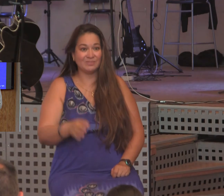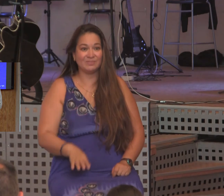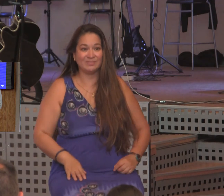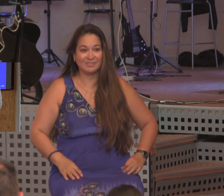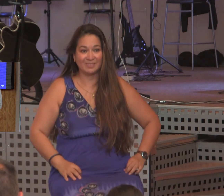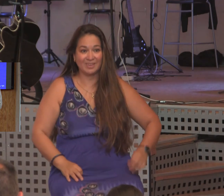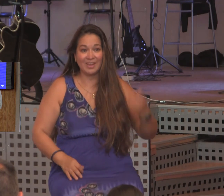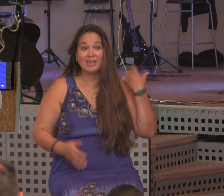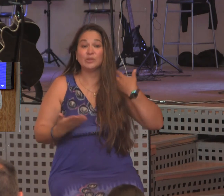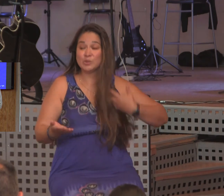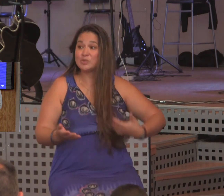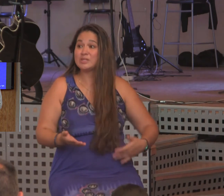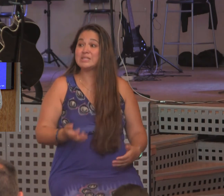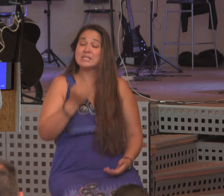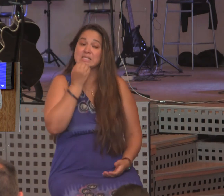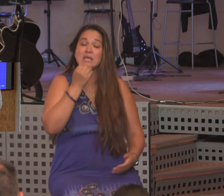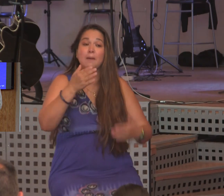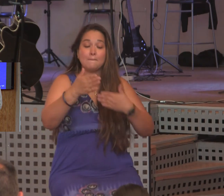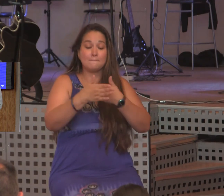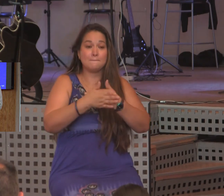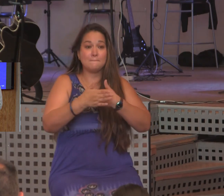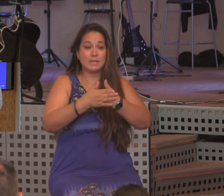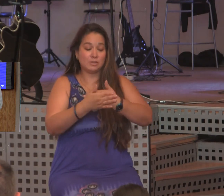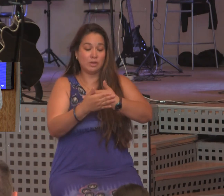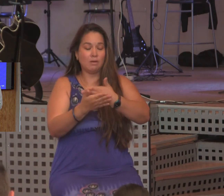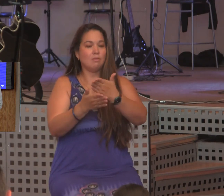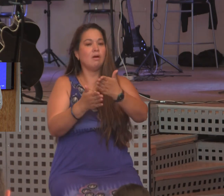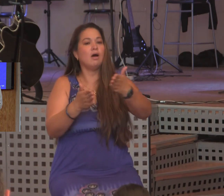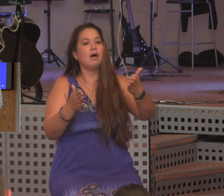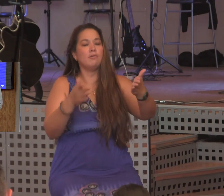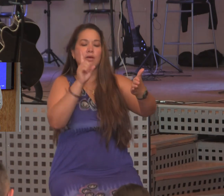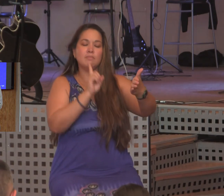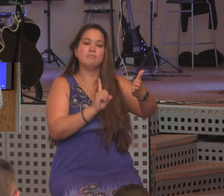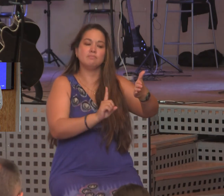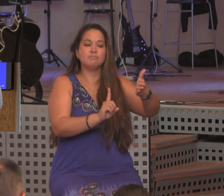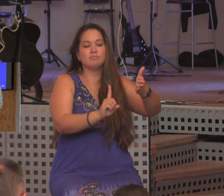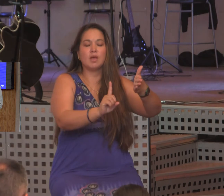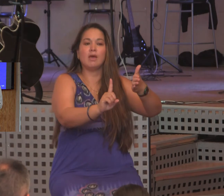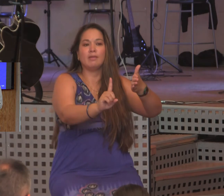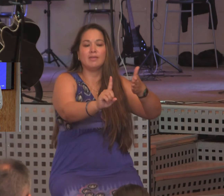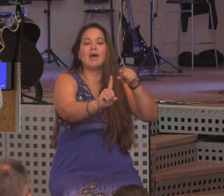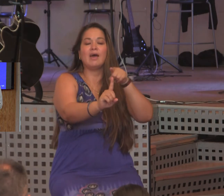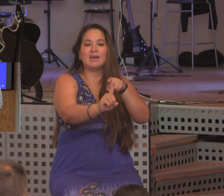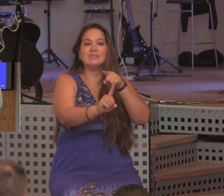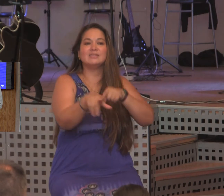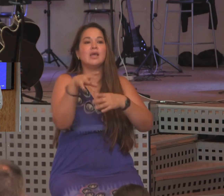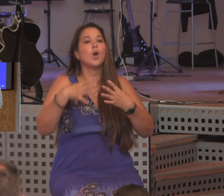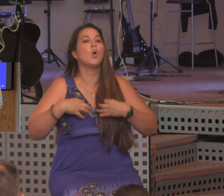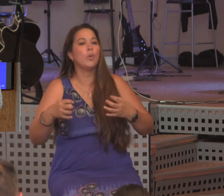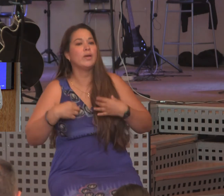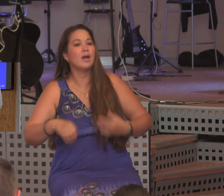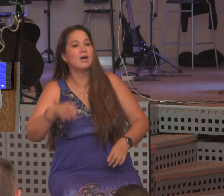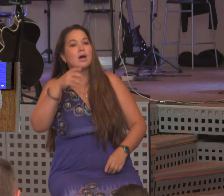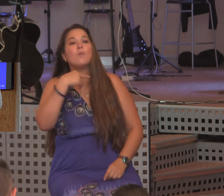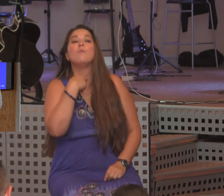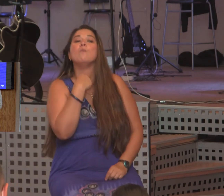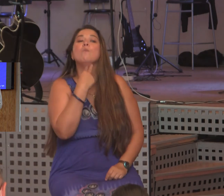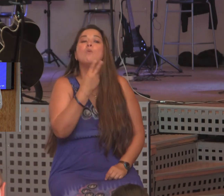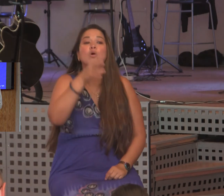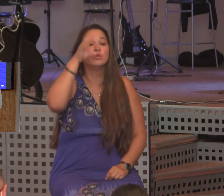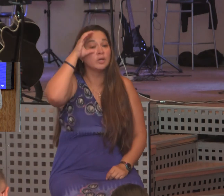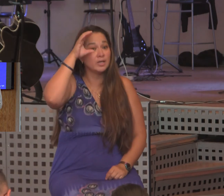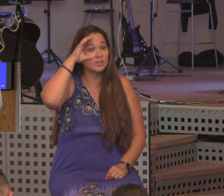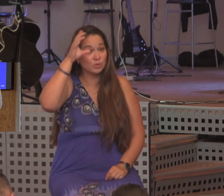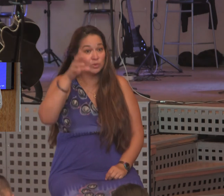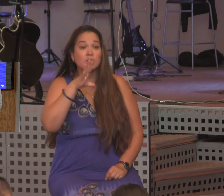ovejas oyen su voz. Él llama a las ovejas por su nombre y las